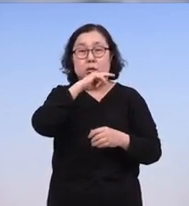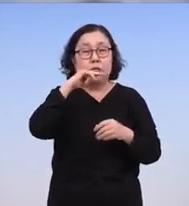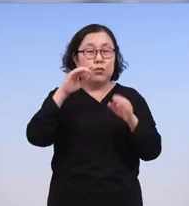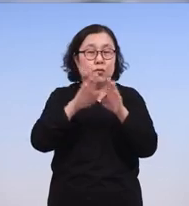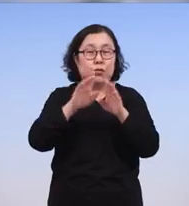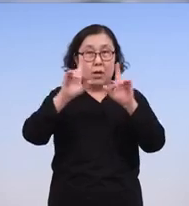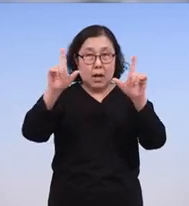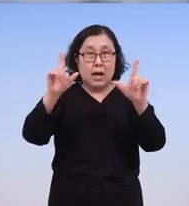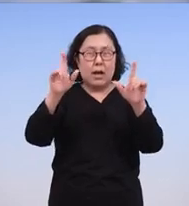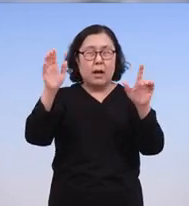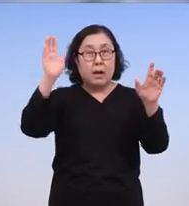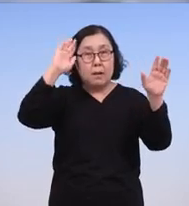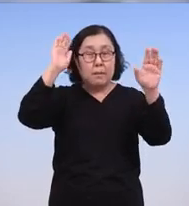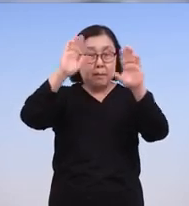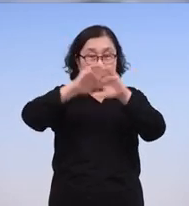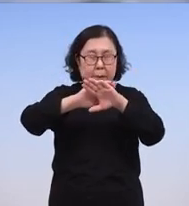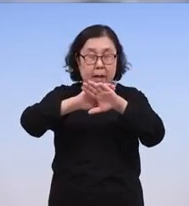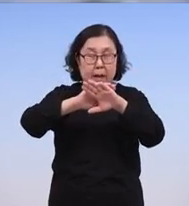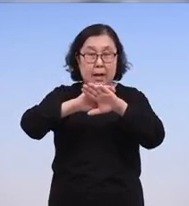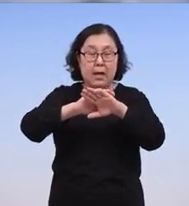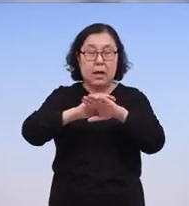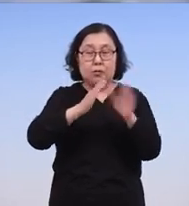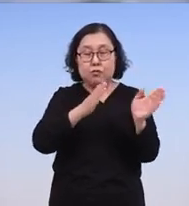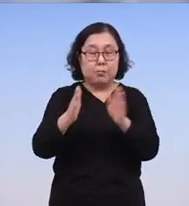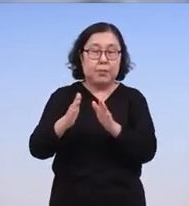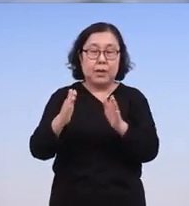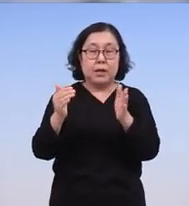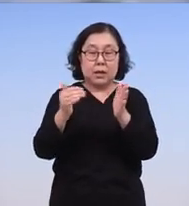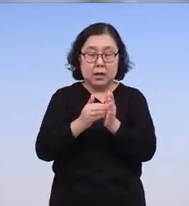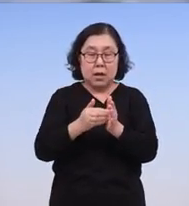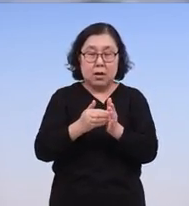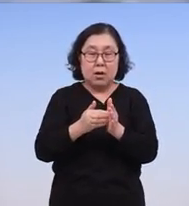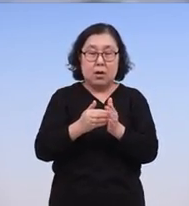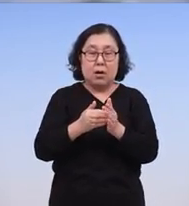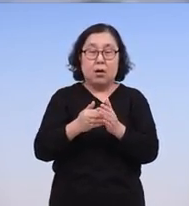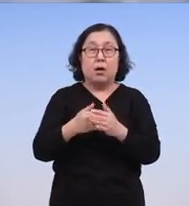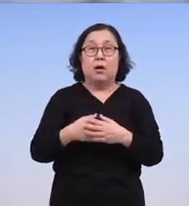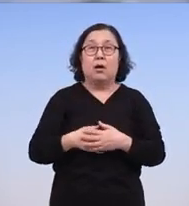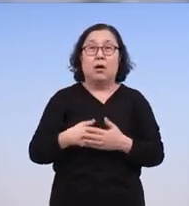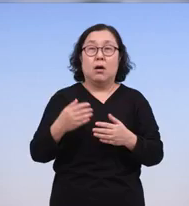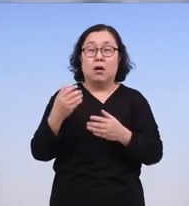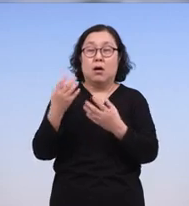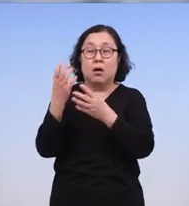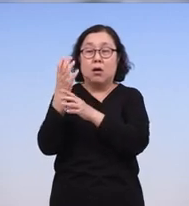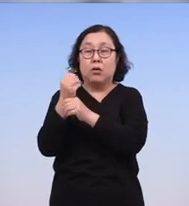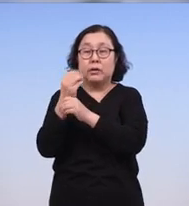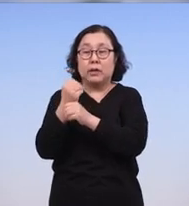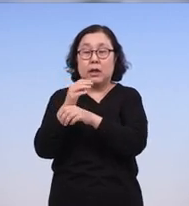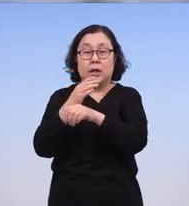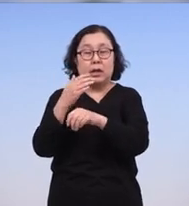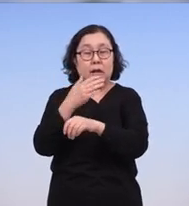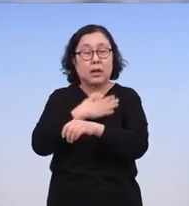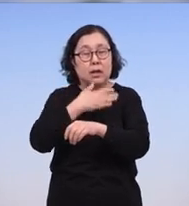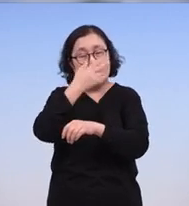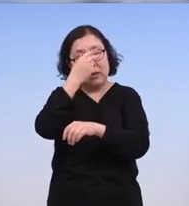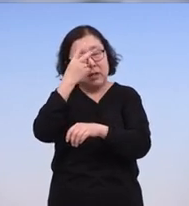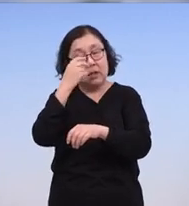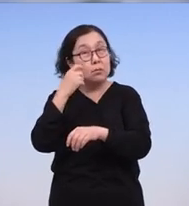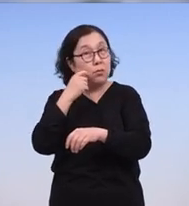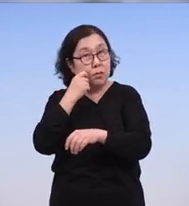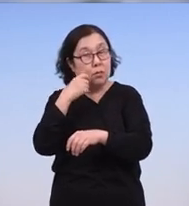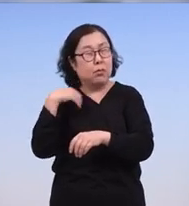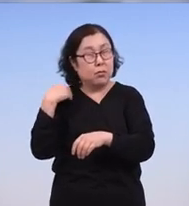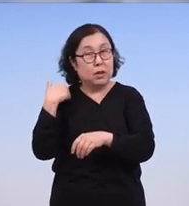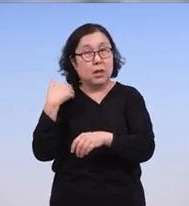주일 저녁에 저는 저녁 먹으면 미리 양치하고 뭐 다 해놓고 준비 딱 하고 있습니다. 언제 죽을지 모르니까. 그냥 뭐 나도 모르는데